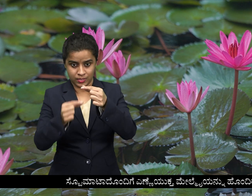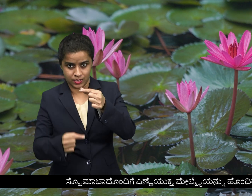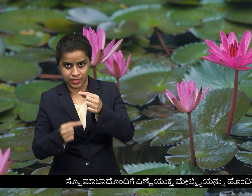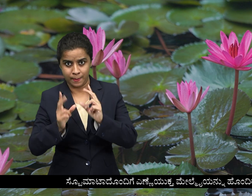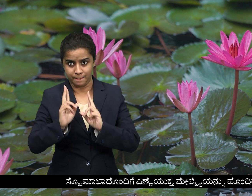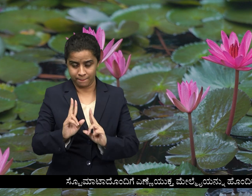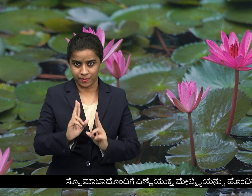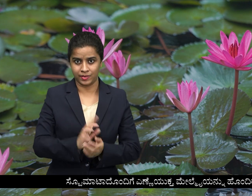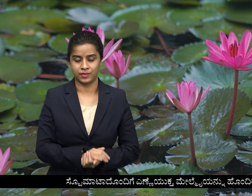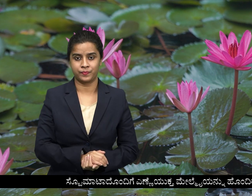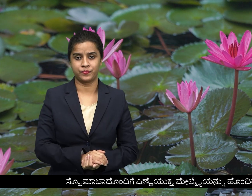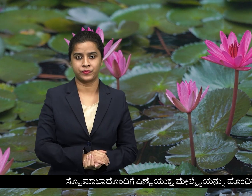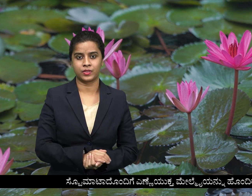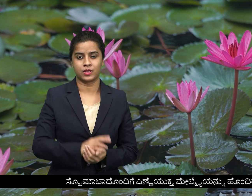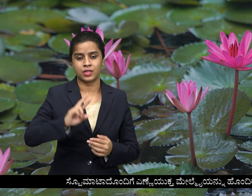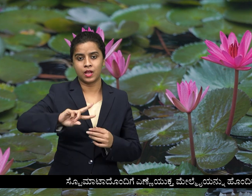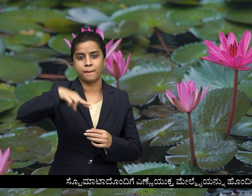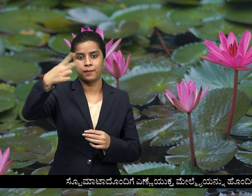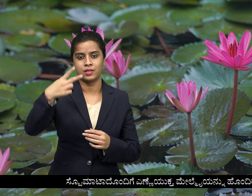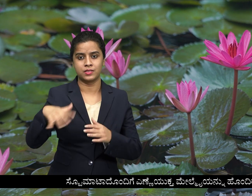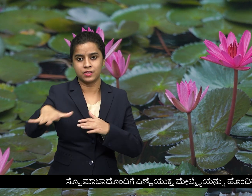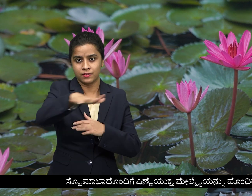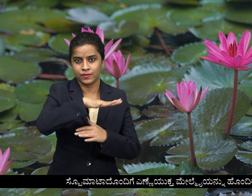ಸ್ಟೊಮಾಟಾದೊಂದಿಗೆ ಎಣ್ಣೆಯುಕ್ತ ಮೇಲ್ಮೈಯನ್ನ ಹೊಂದಿರುತ್ತದೆ.